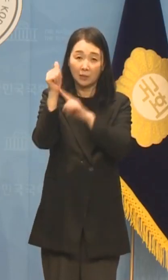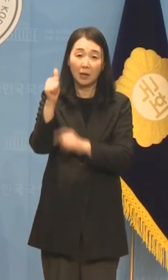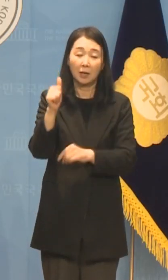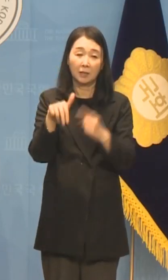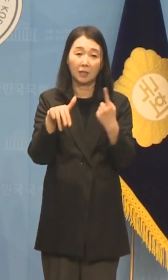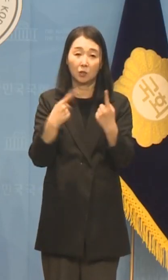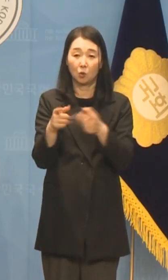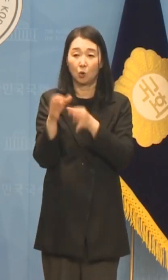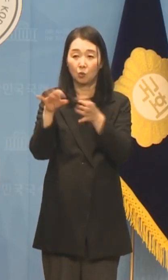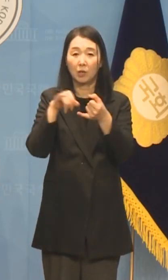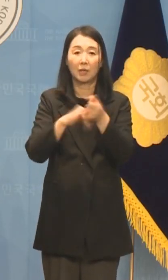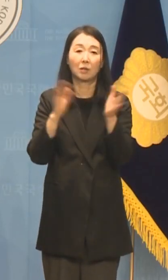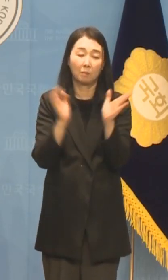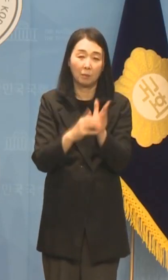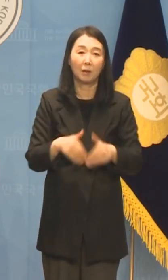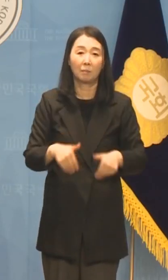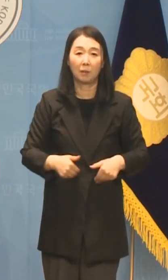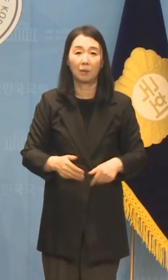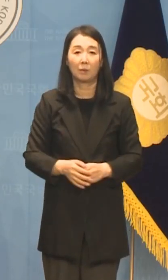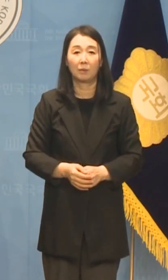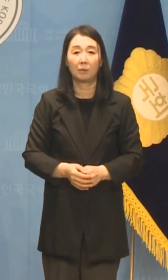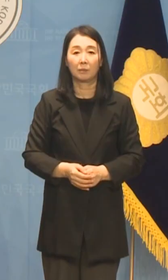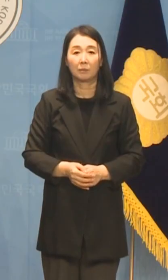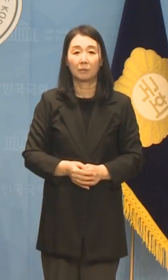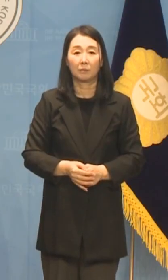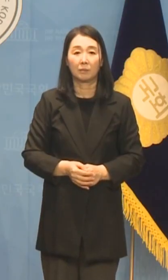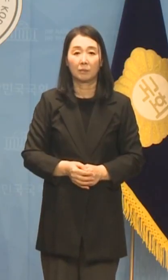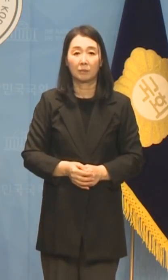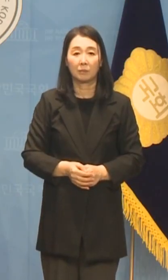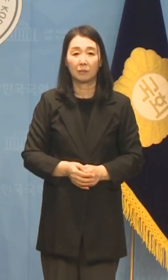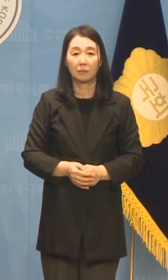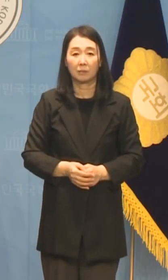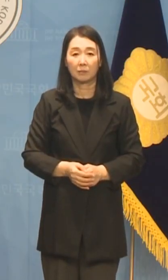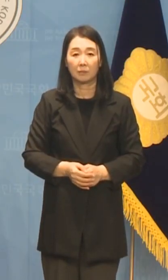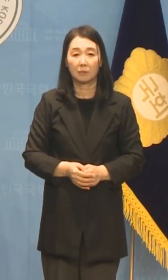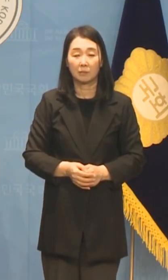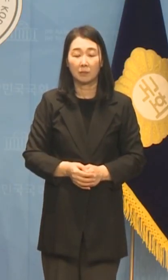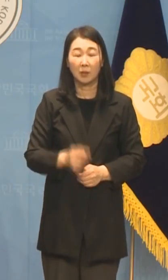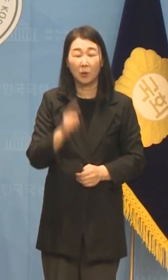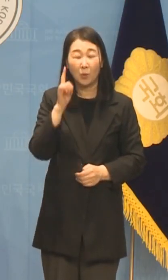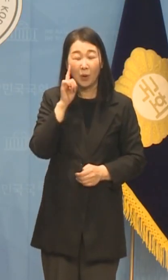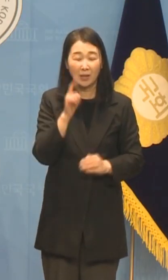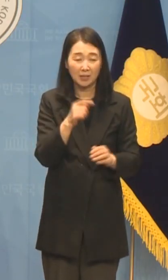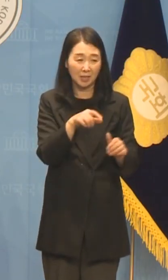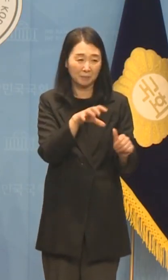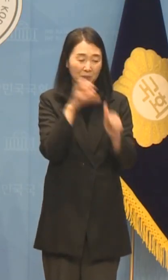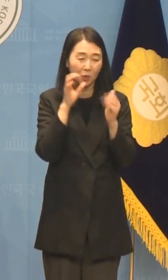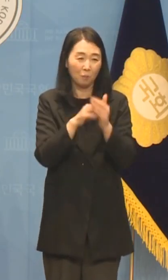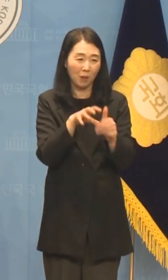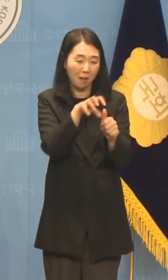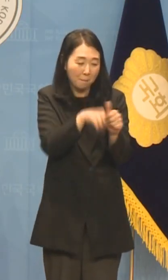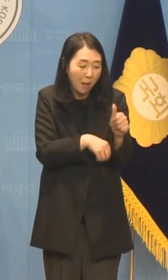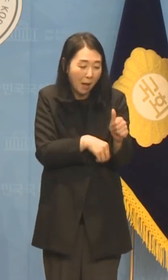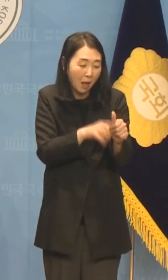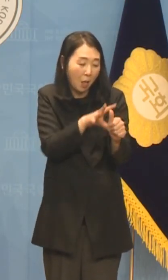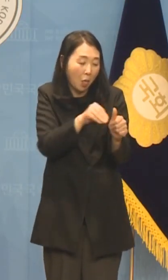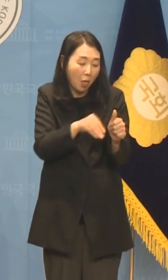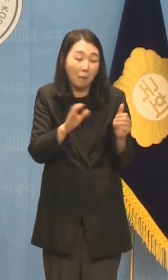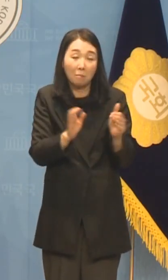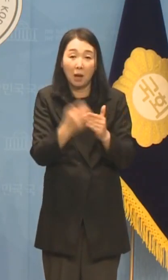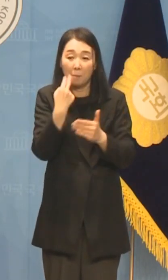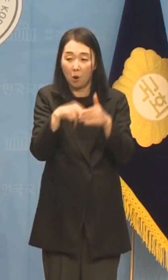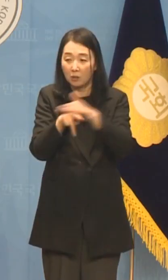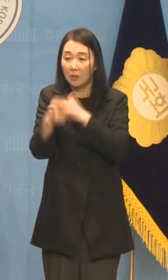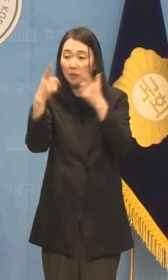1조 원의 투자 약속부터 지키십시오. 단물 쓴물 다 빨아먹고 먹튀하듯이